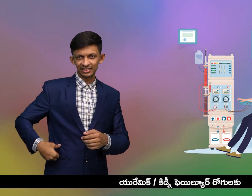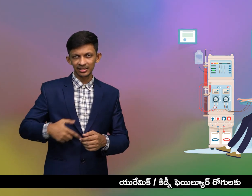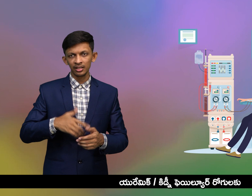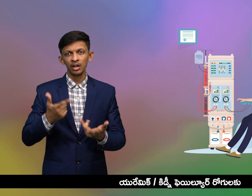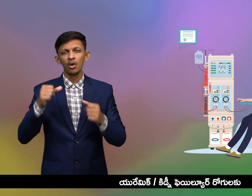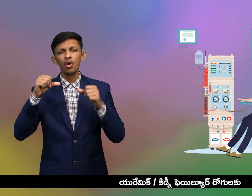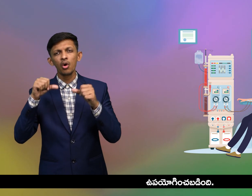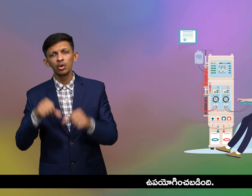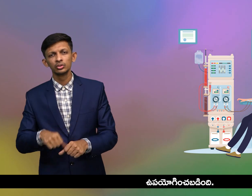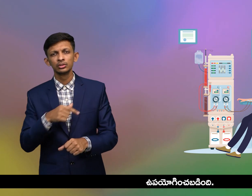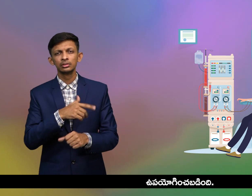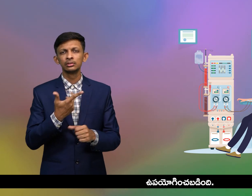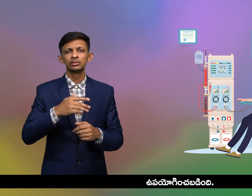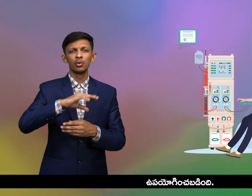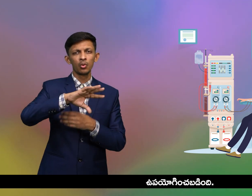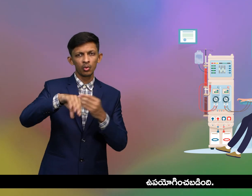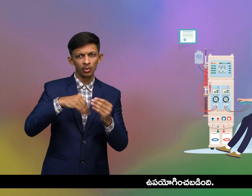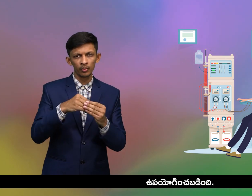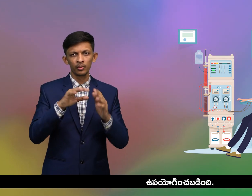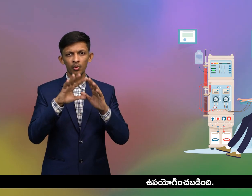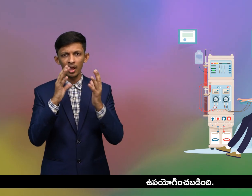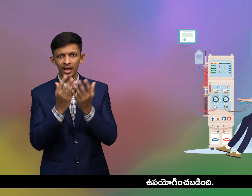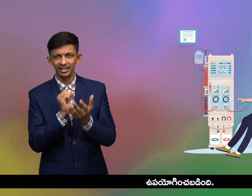రోగులకు ఉపయోగించబడింది.